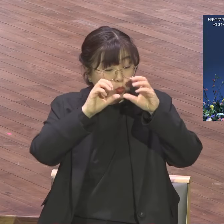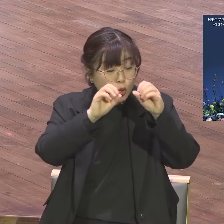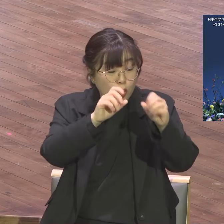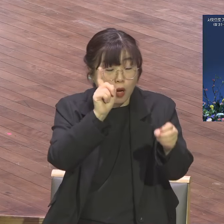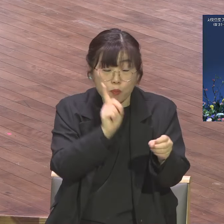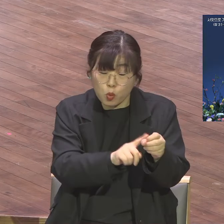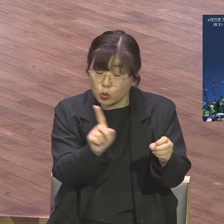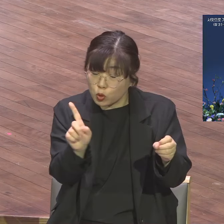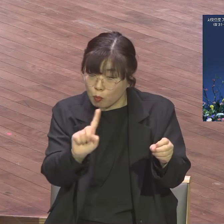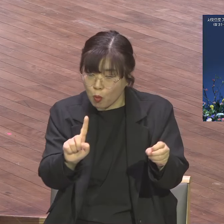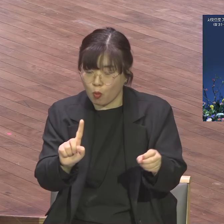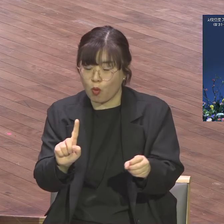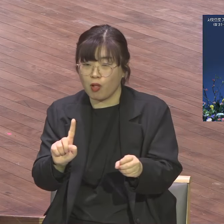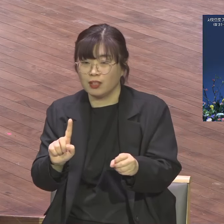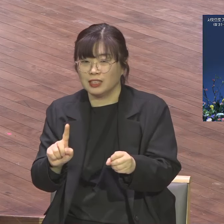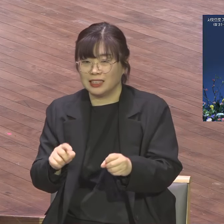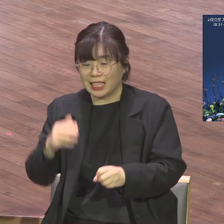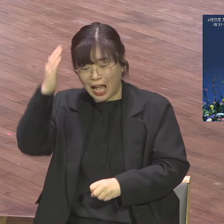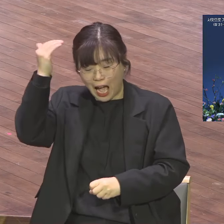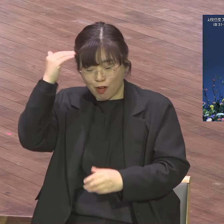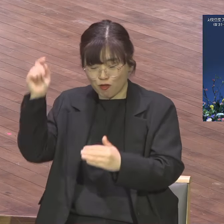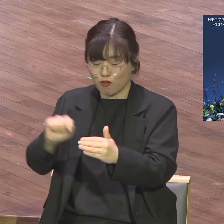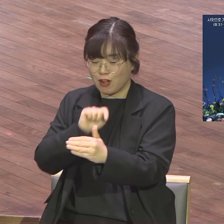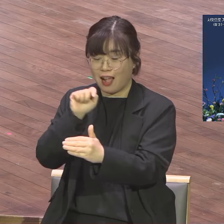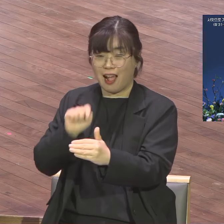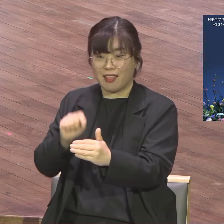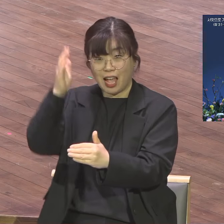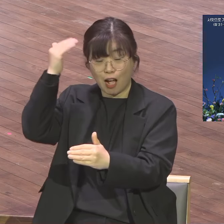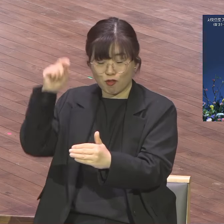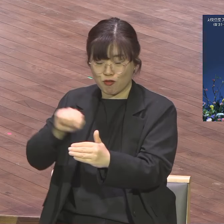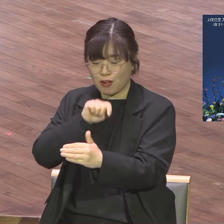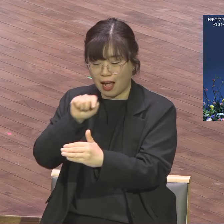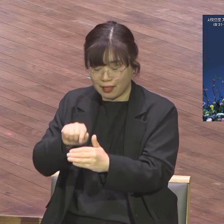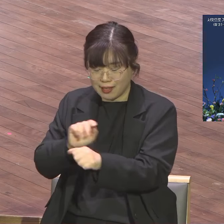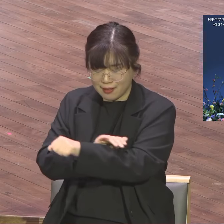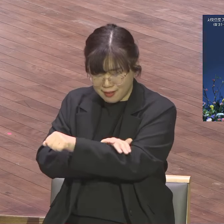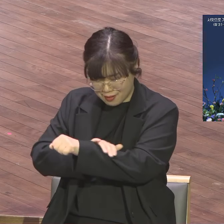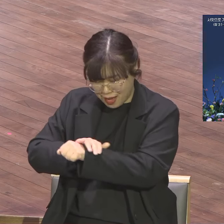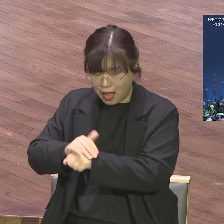위해서는요 실버 선교사가 나와야 돼요. 실버 선교사.